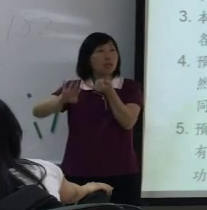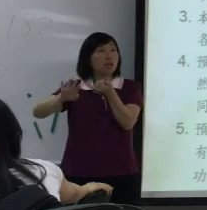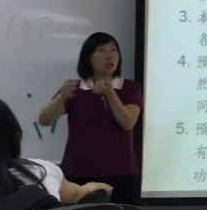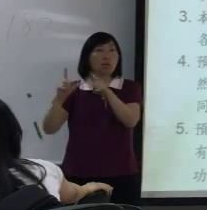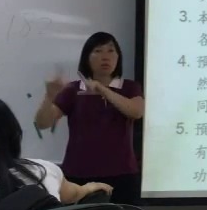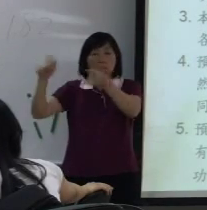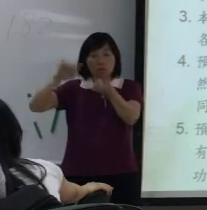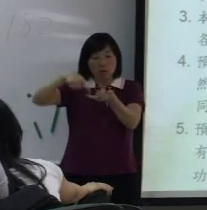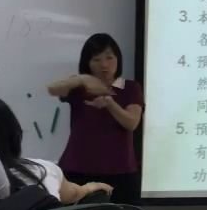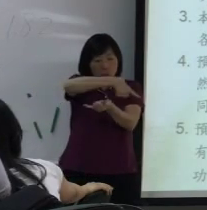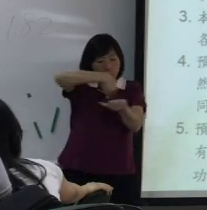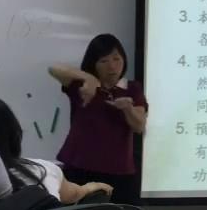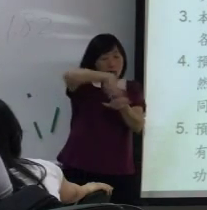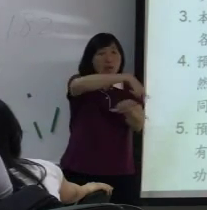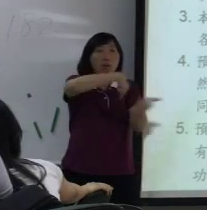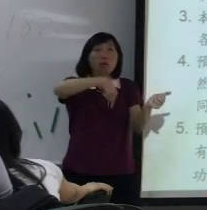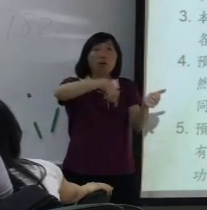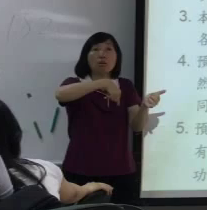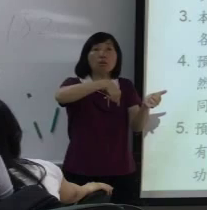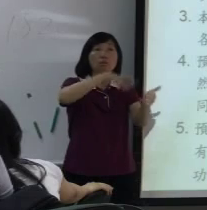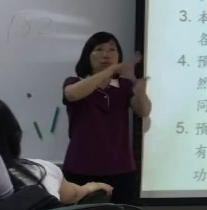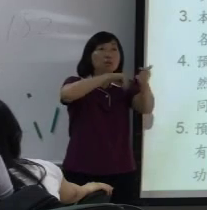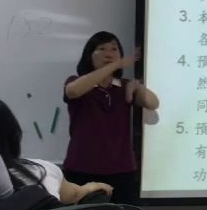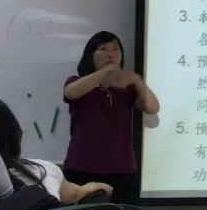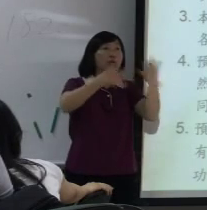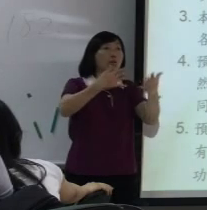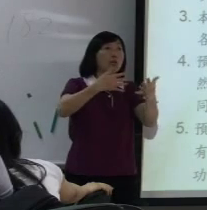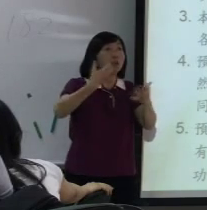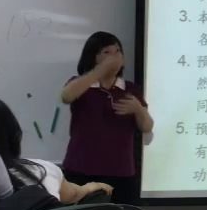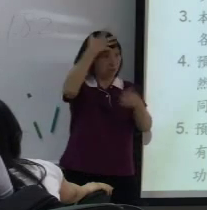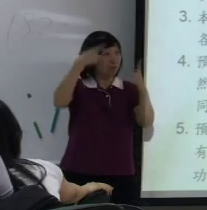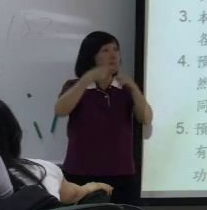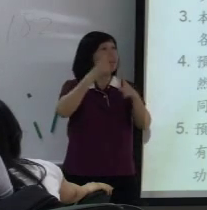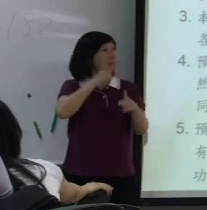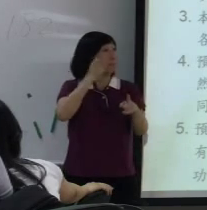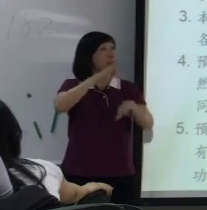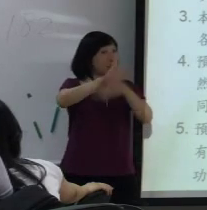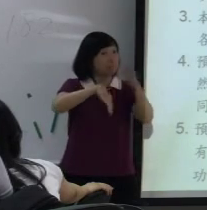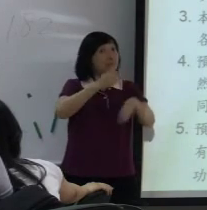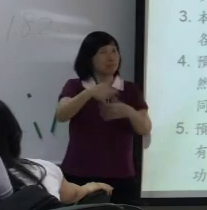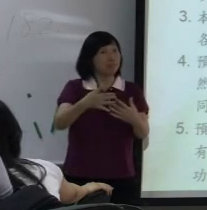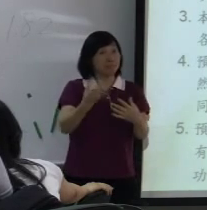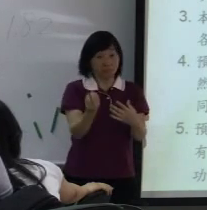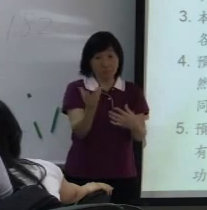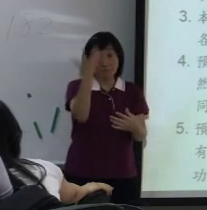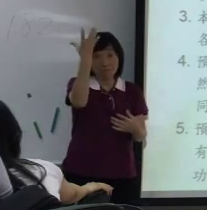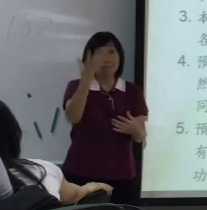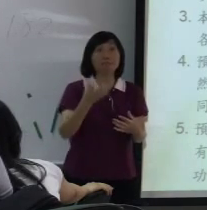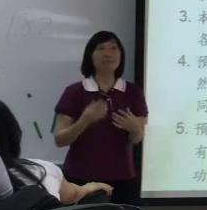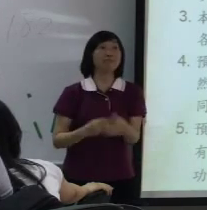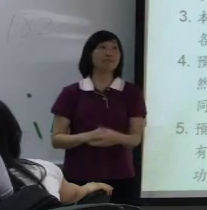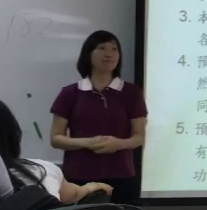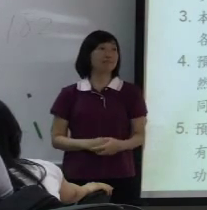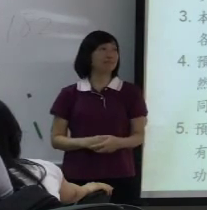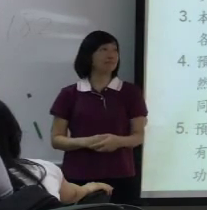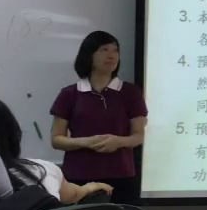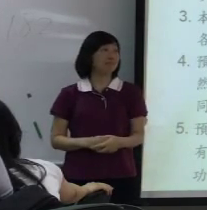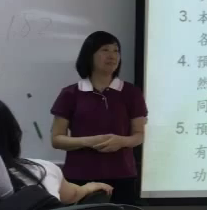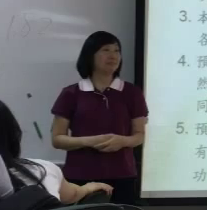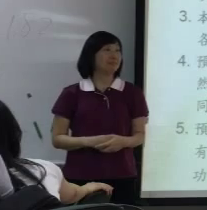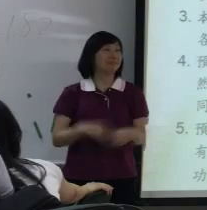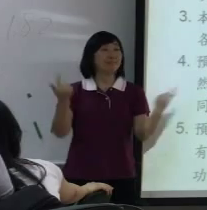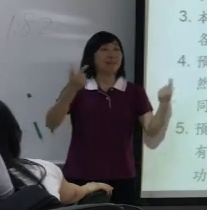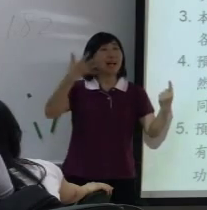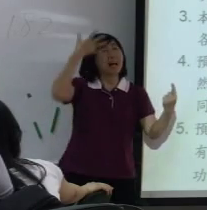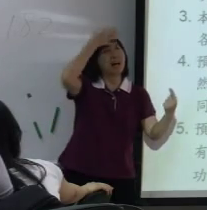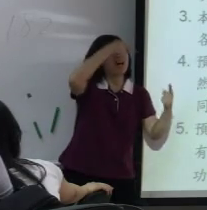地学手语的人，现在年轻人爱好手语的人很多，包括